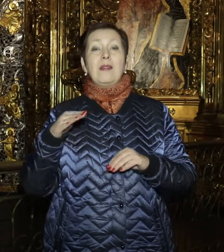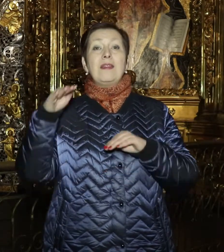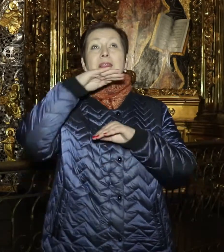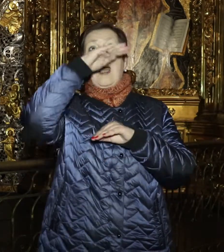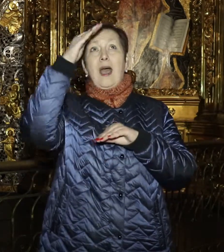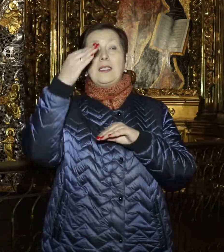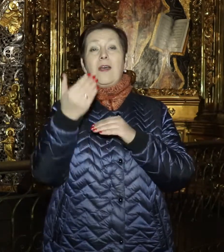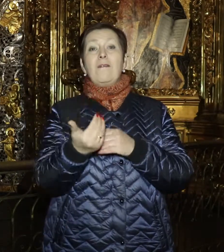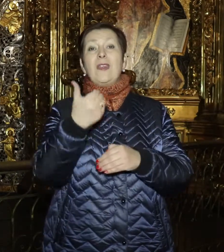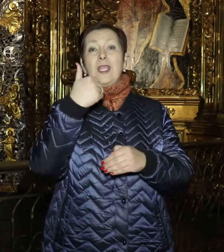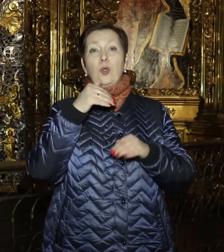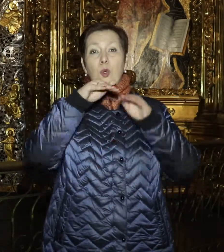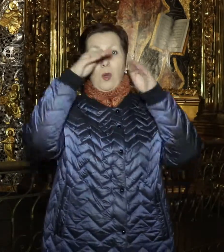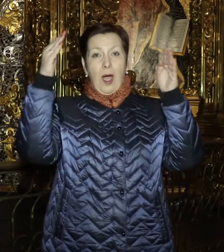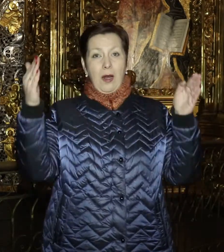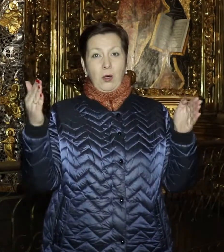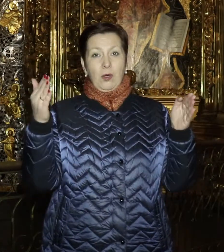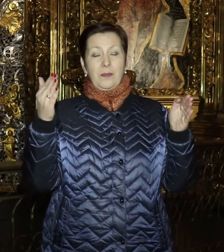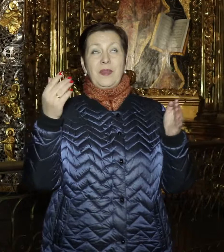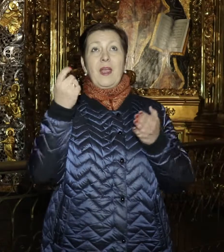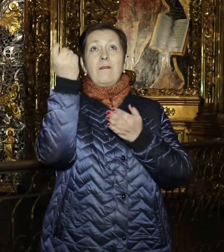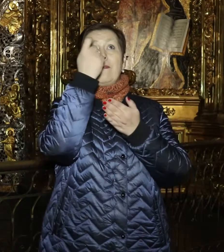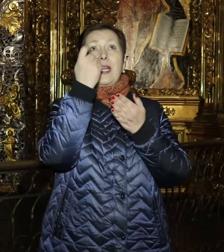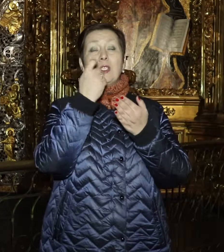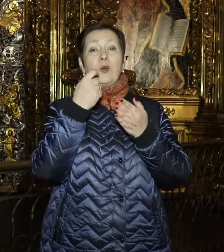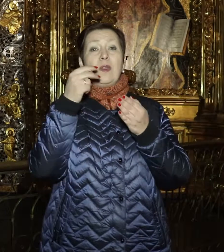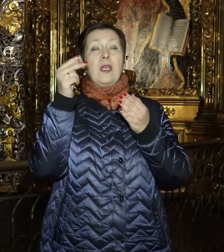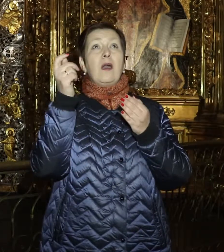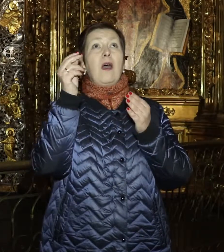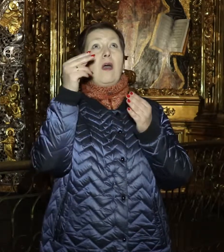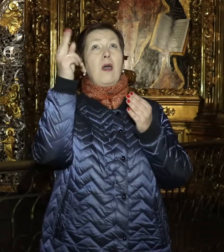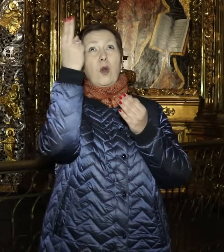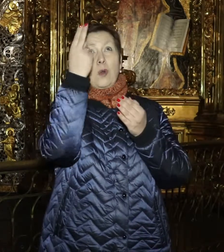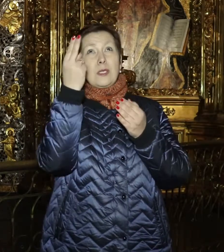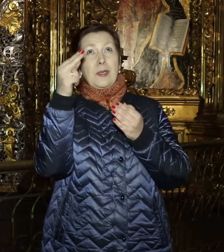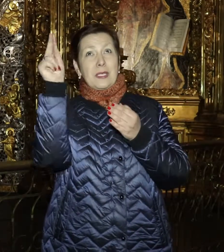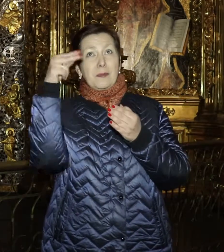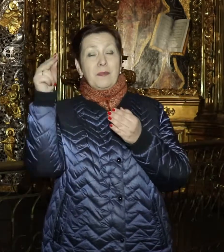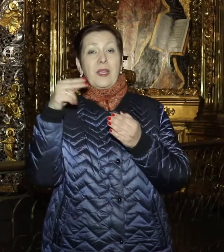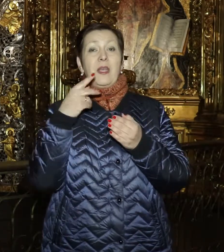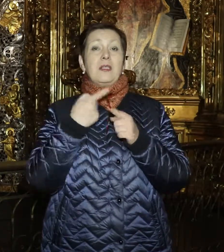Фресковий розпис храму має, звичайно ж, релігійний характер. Це зображення